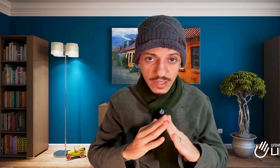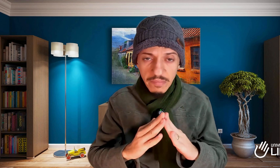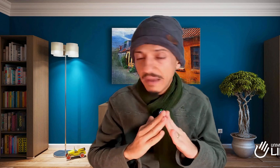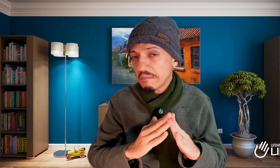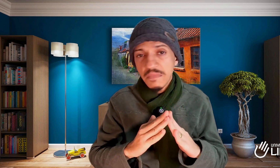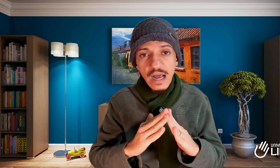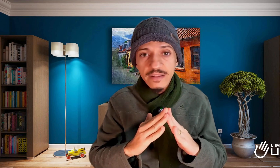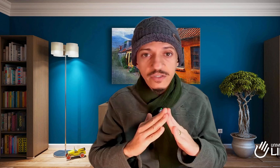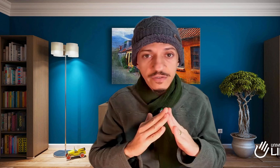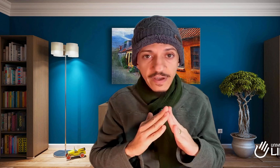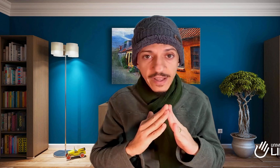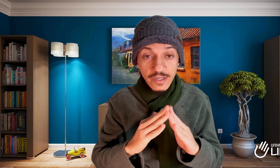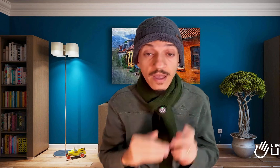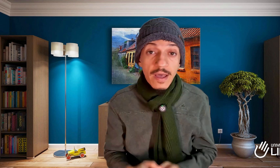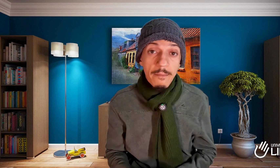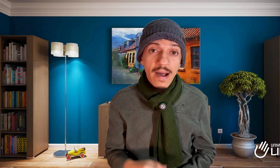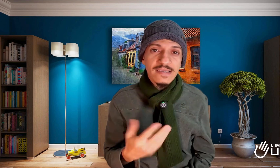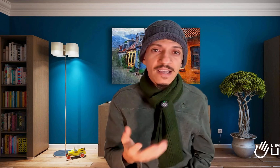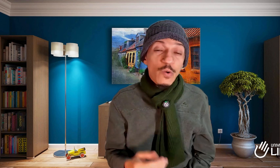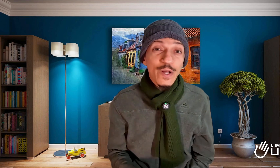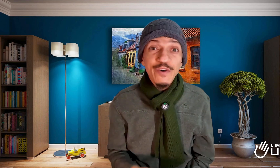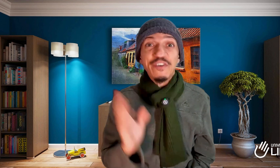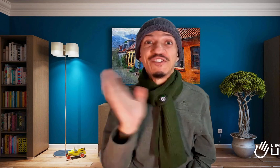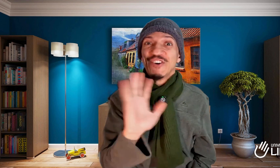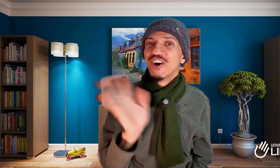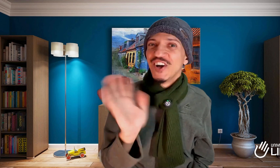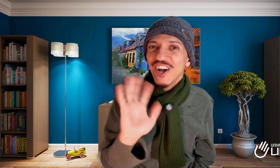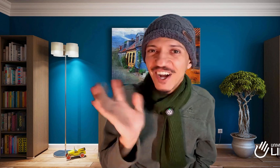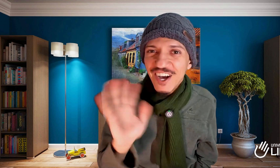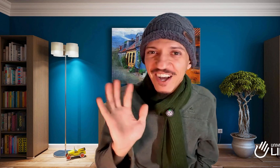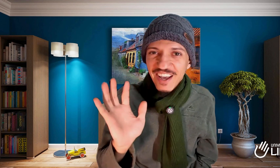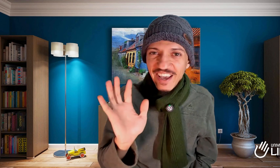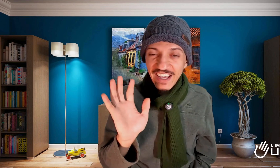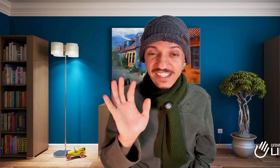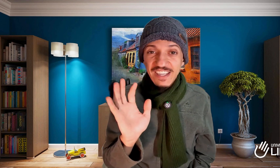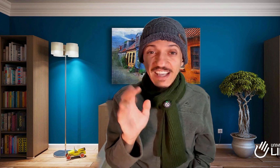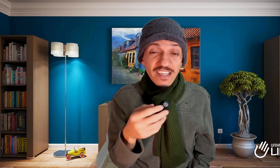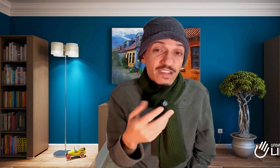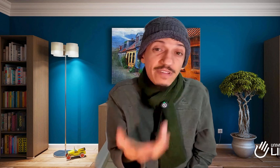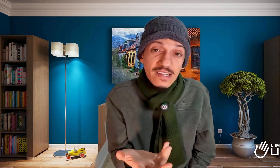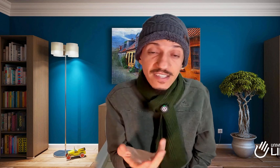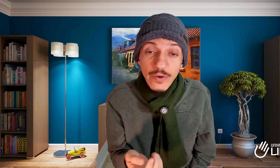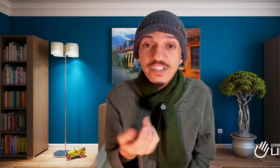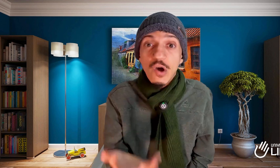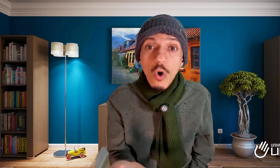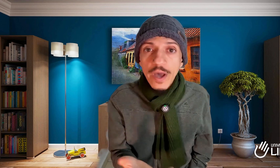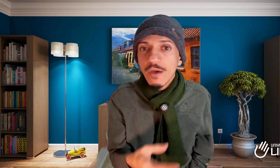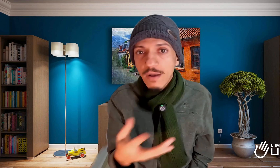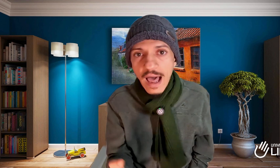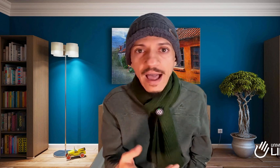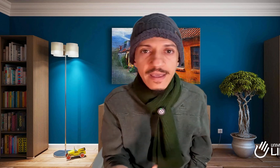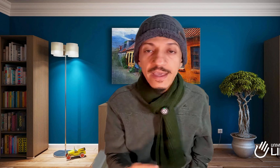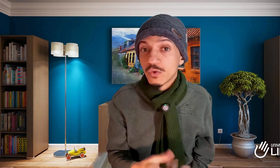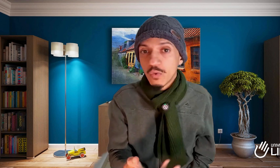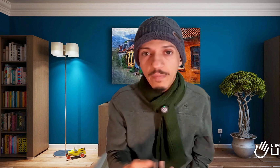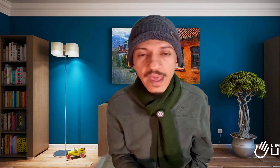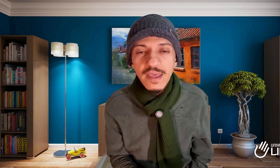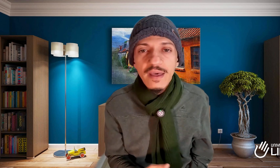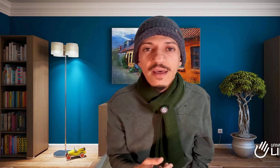também, nada de diferente. Mas, quando eu fiz essa saudação, esse oi, olá, aqui, tudo bem,